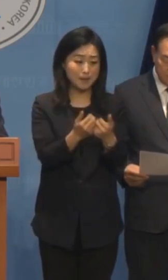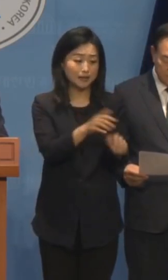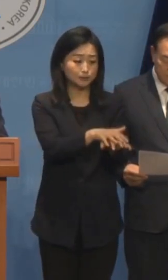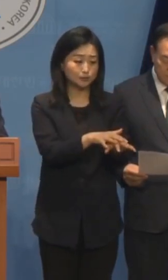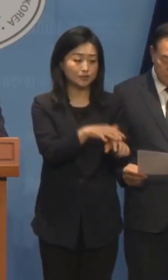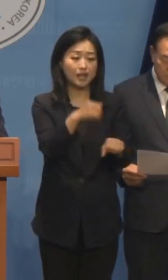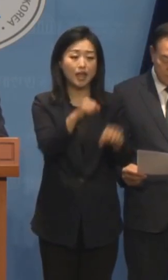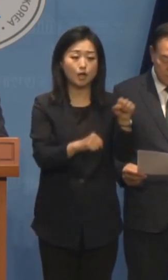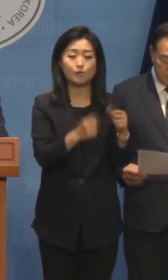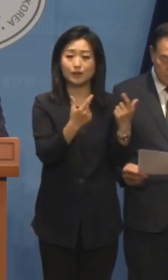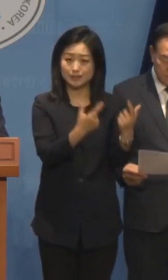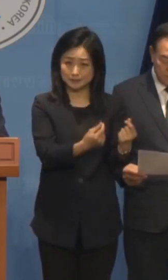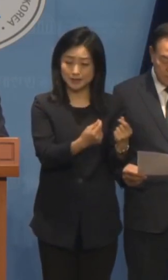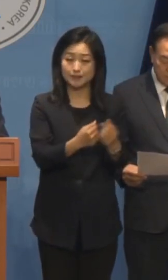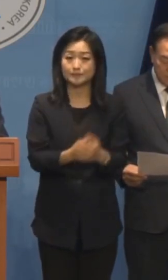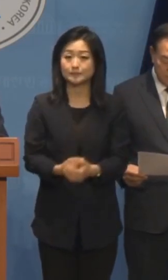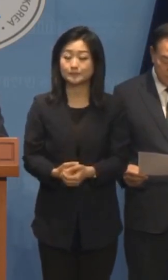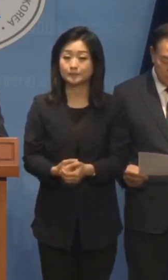행위입니다.